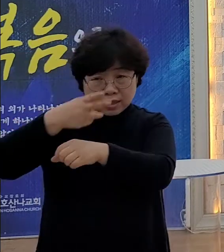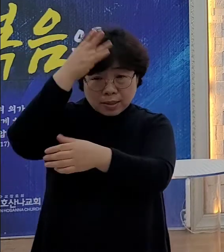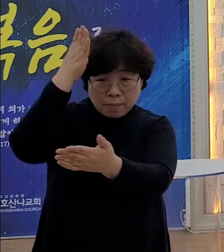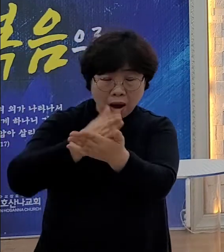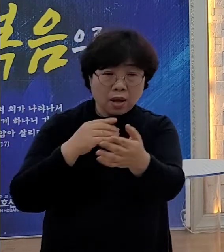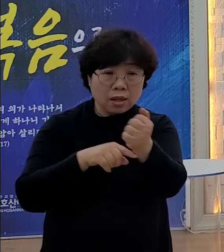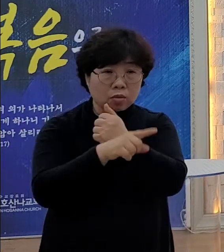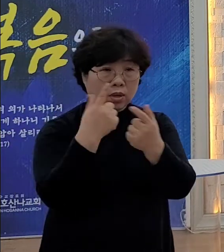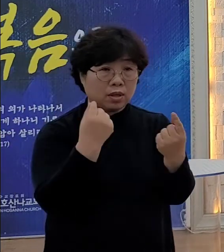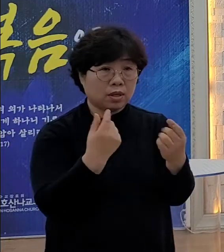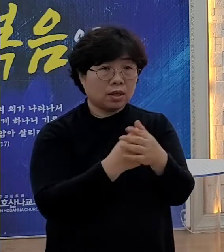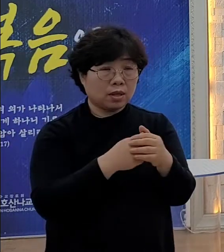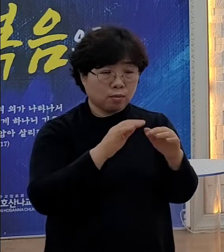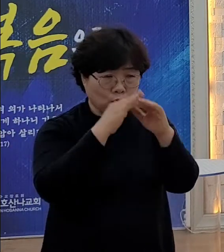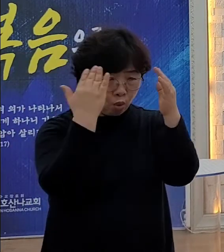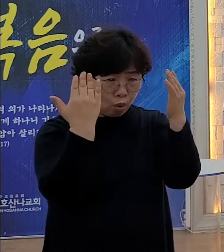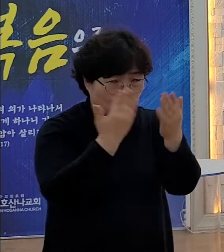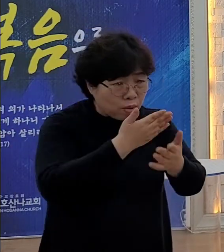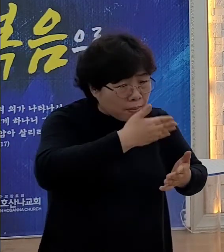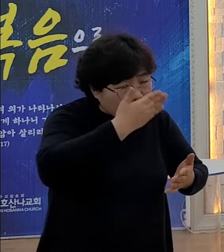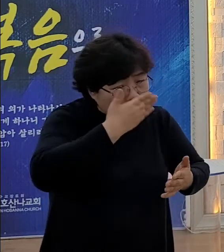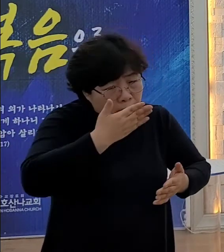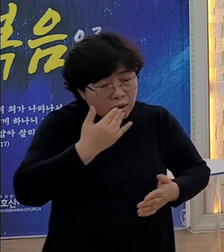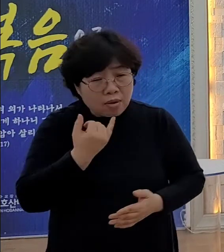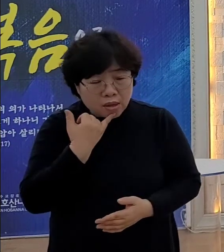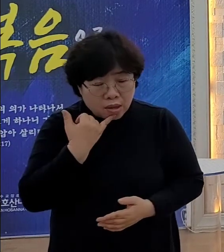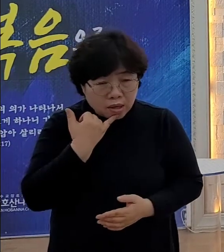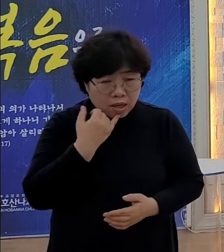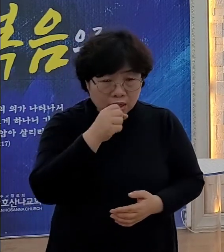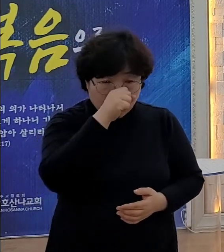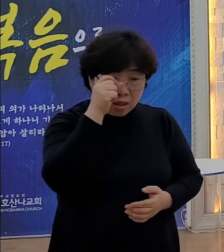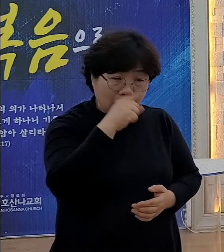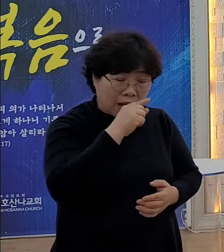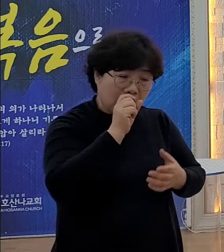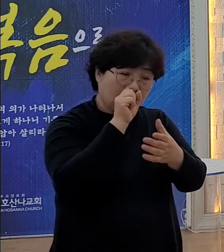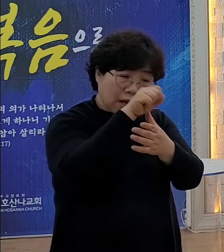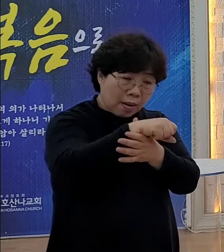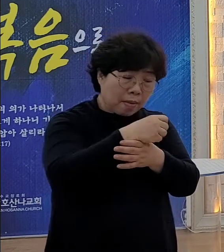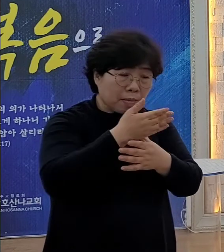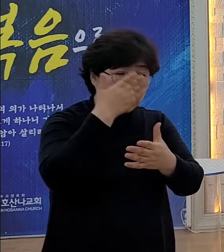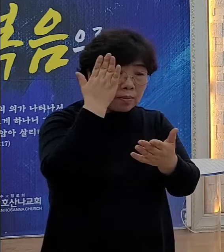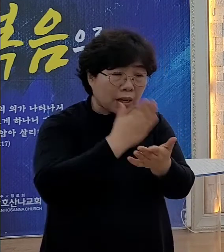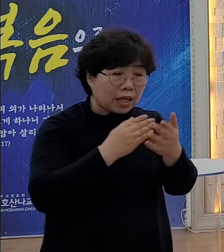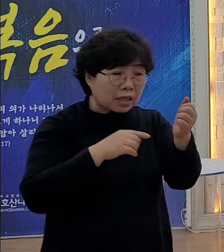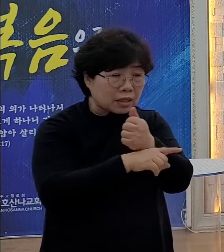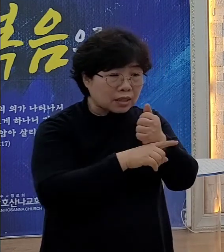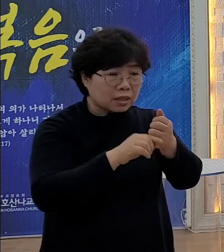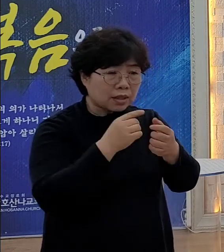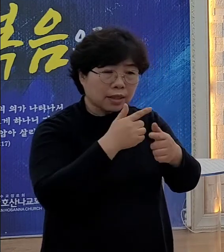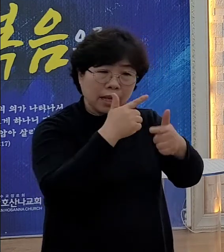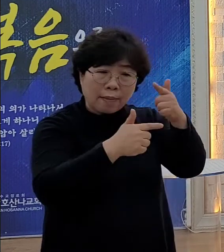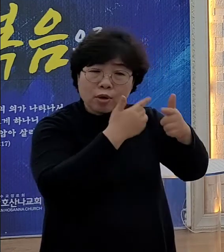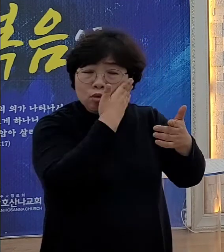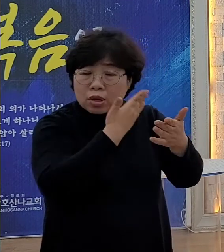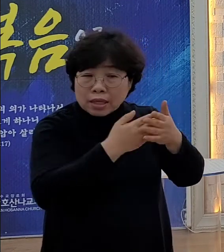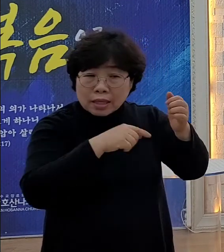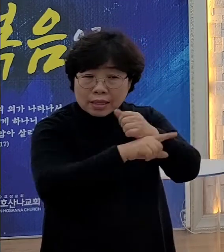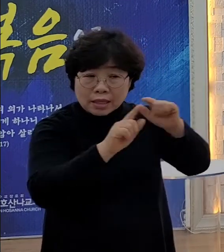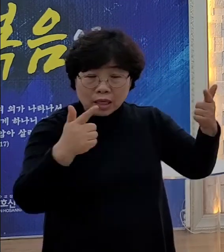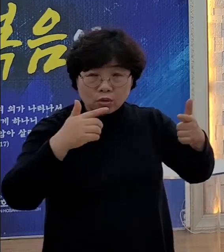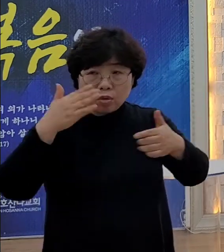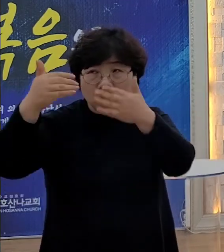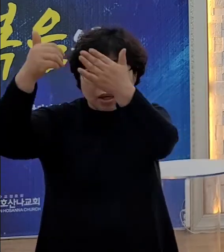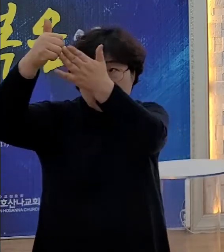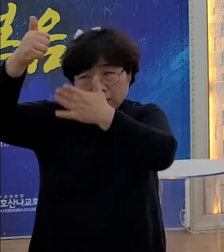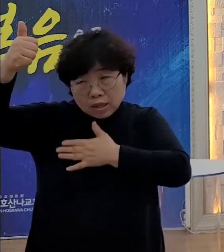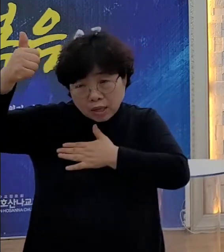것은 다 먹되 그 동산 중앙에 있는 선악과 하나 먹지 말라 이 말은 그 나무가 귀해서가 아니고 하나님과 우리와의 너와의